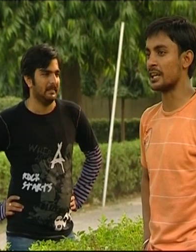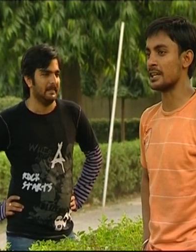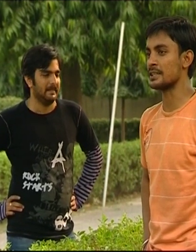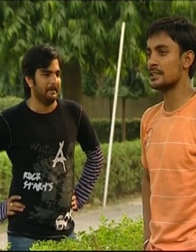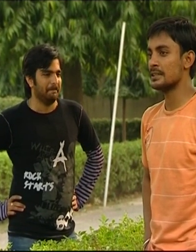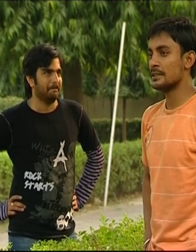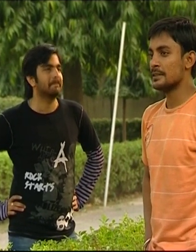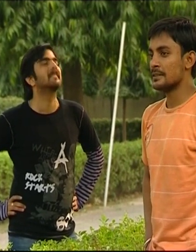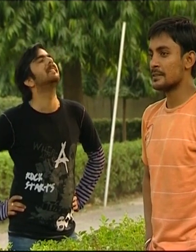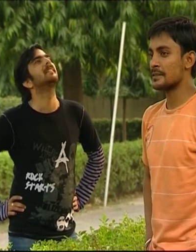है।